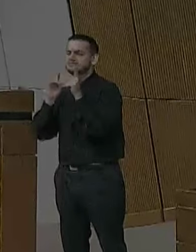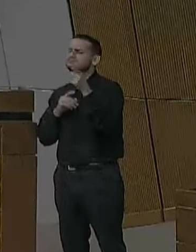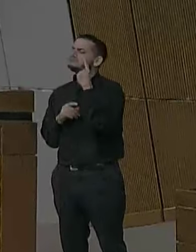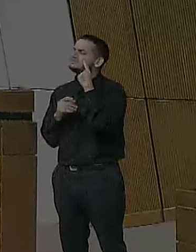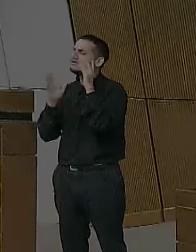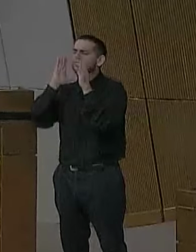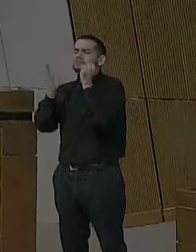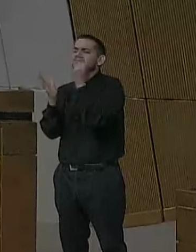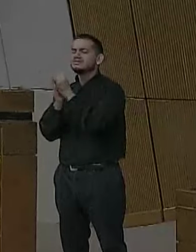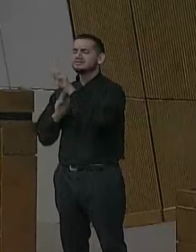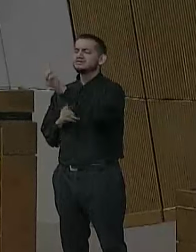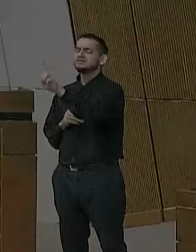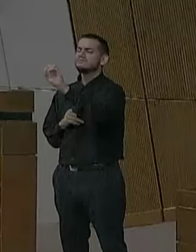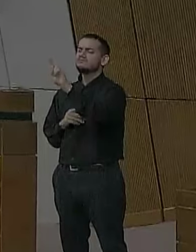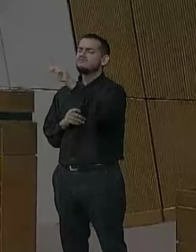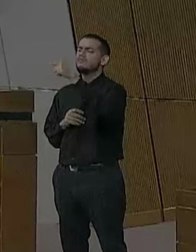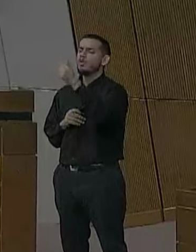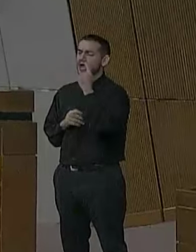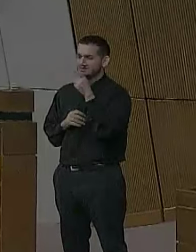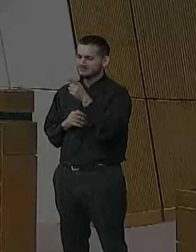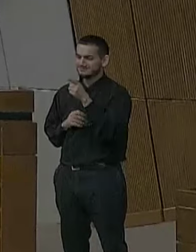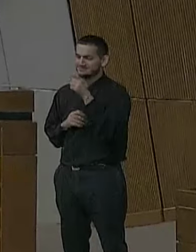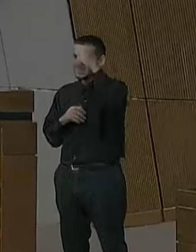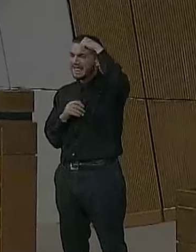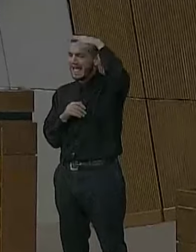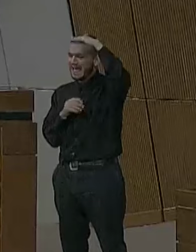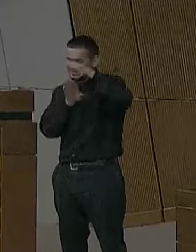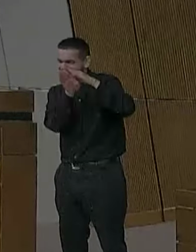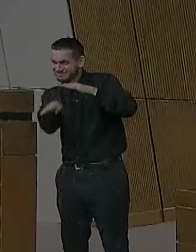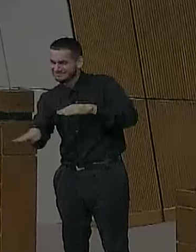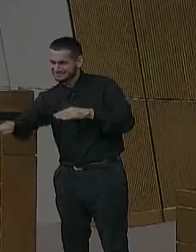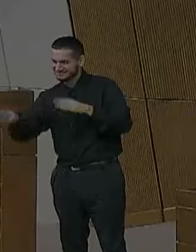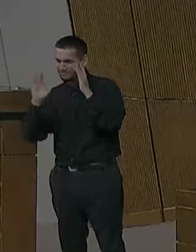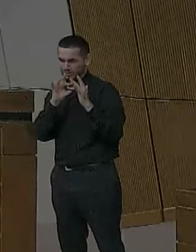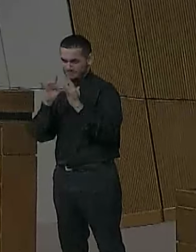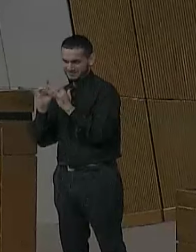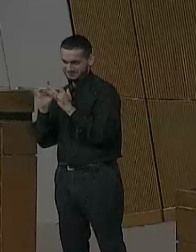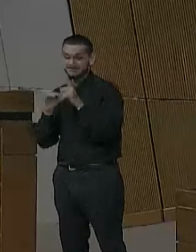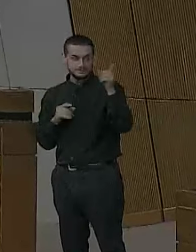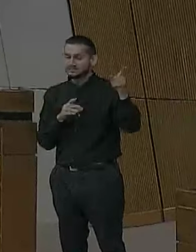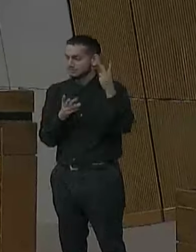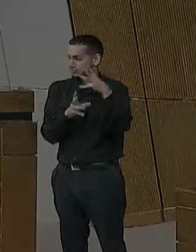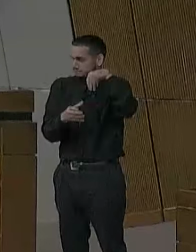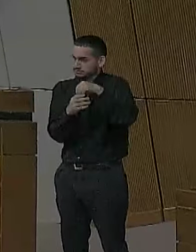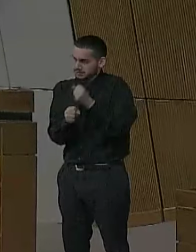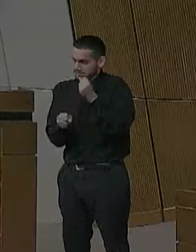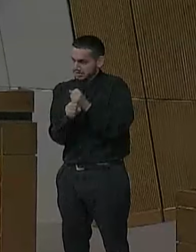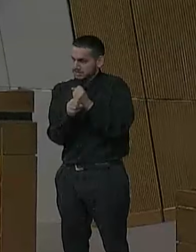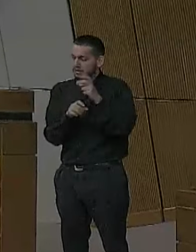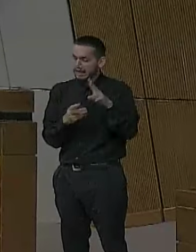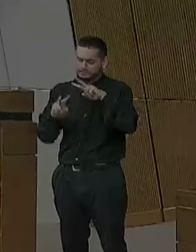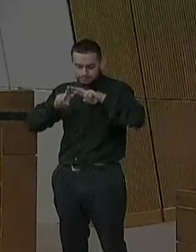planteamos nosotros de estar aquí poder hacer este trabajo, nos dijeron que sí y nos están acompañando en distintas reuniones previas, ¿verdad? Porque esto tiene un trabajo